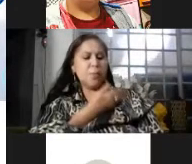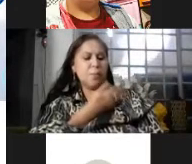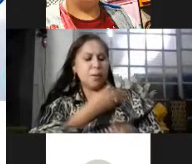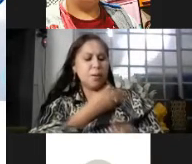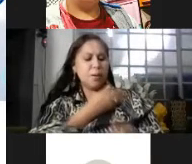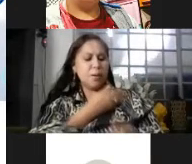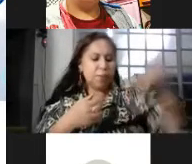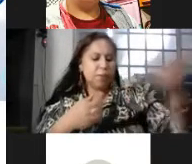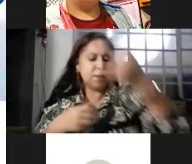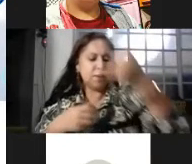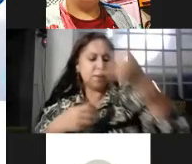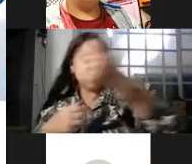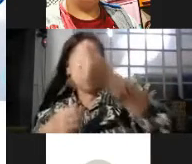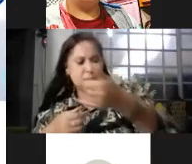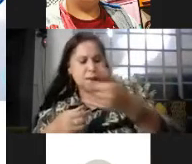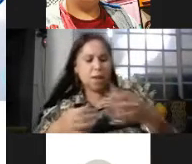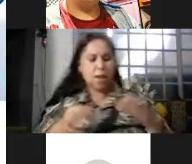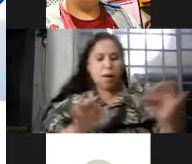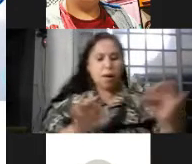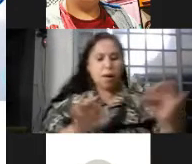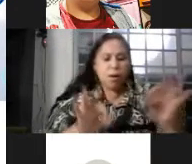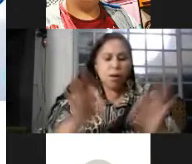ou o primeiro amigo telefonar,